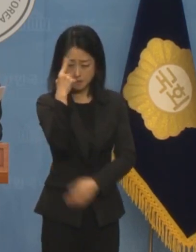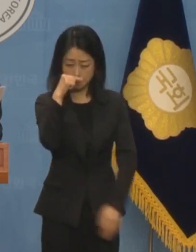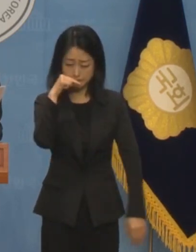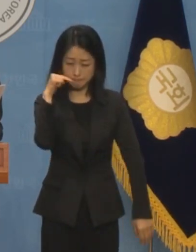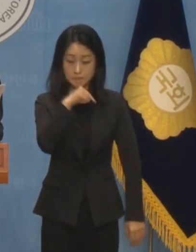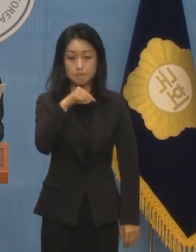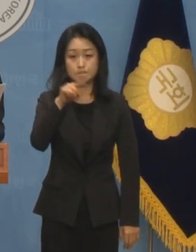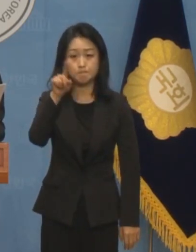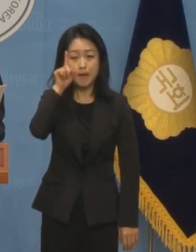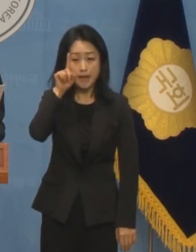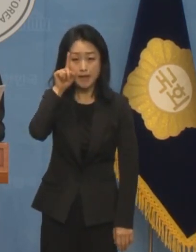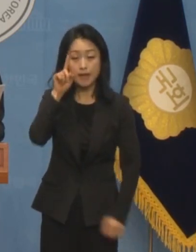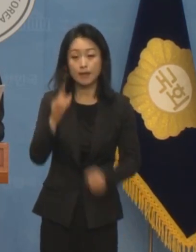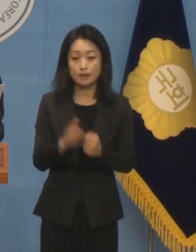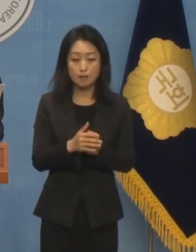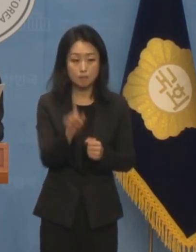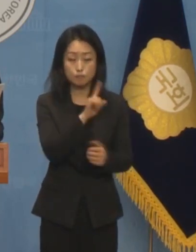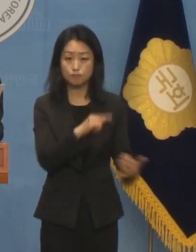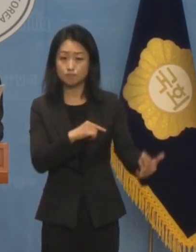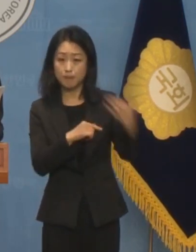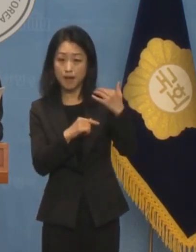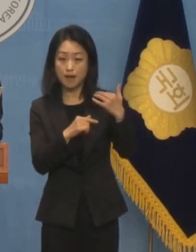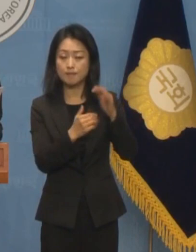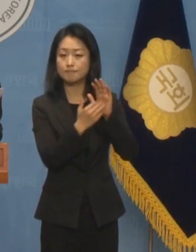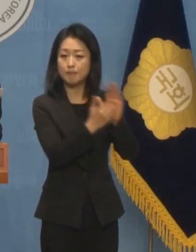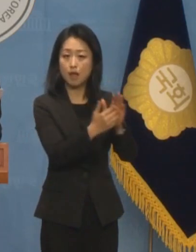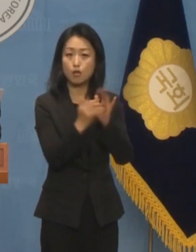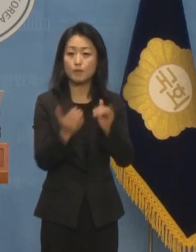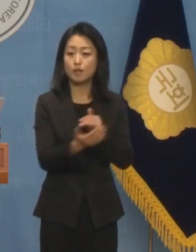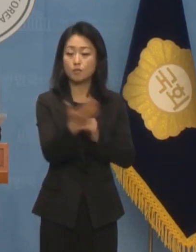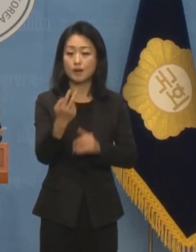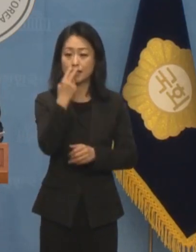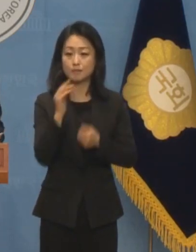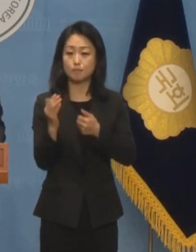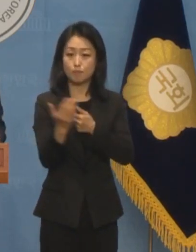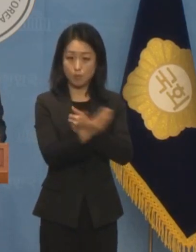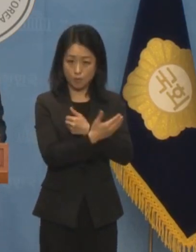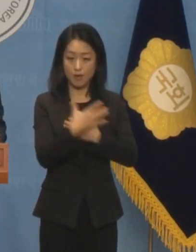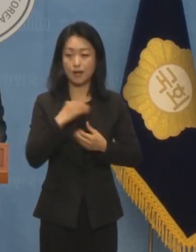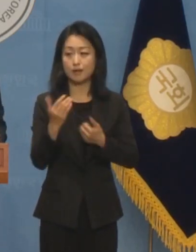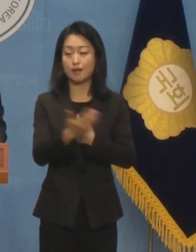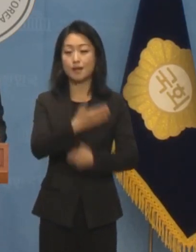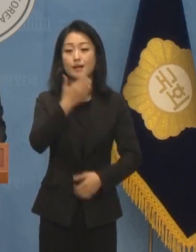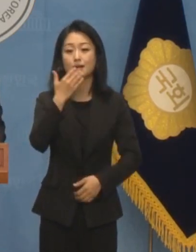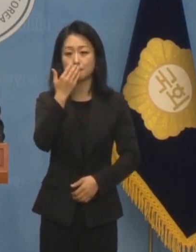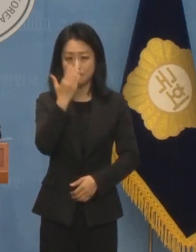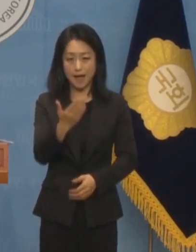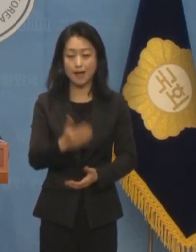안보태세로 그 어떤 도발에도 국민의 생명과 안전을 지켜낼 것입니다.